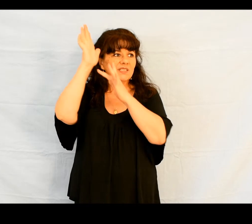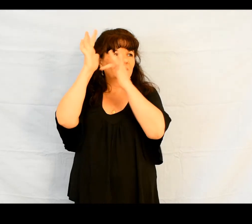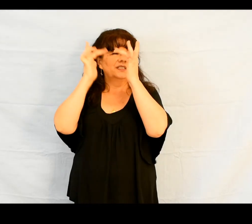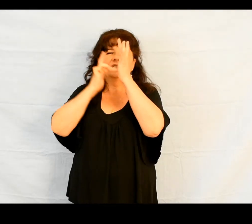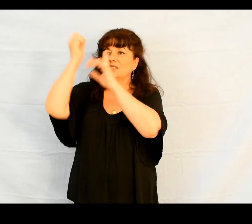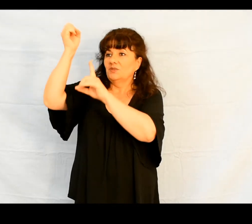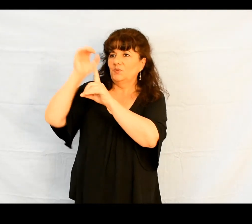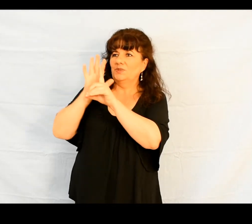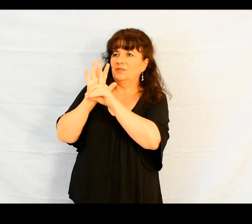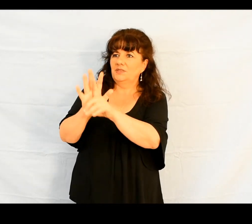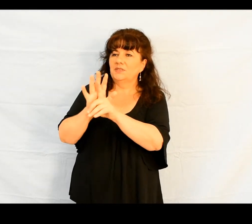rançon pour tous.